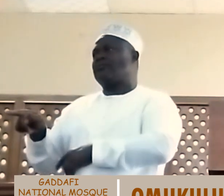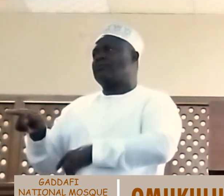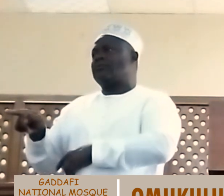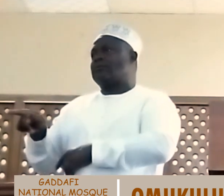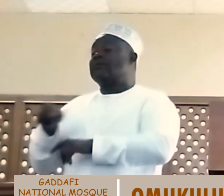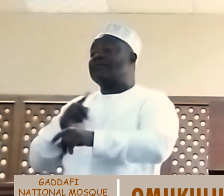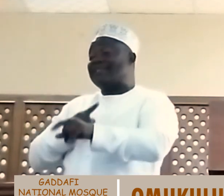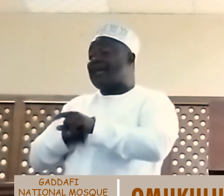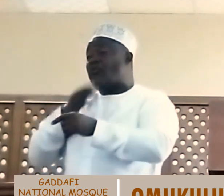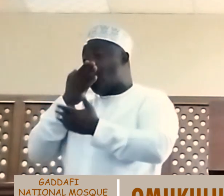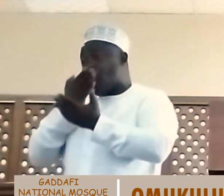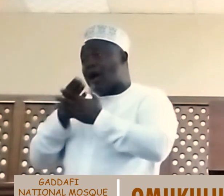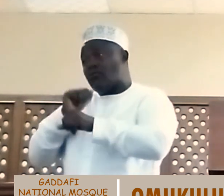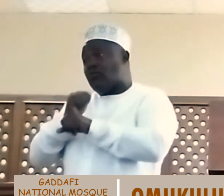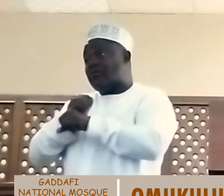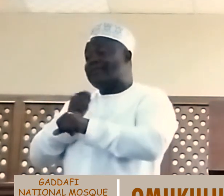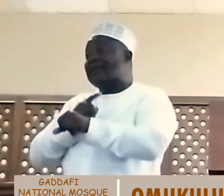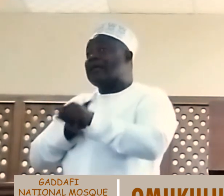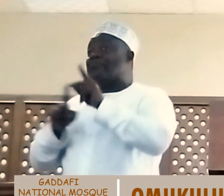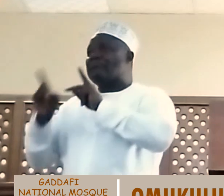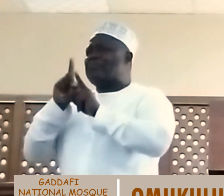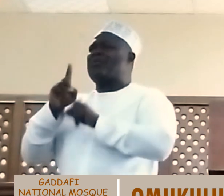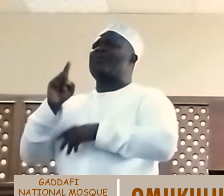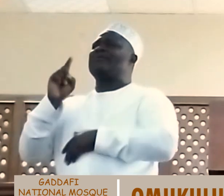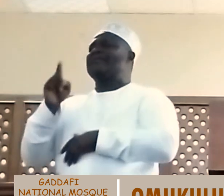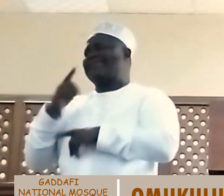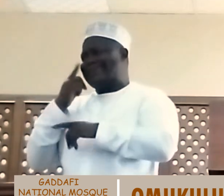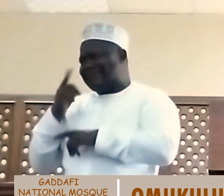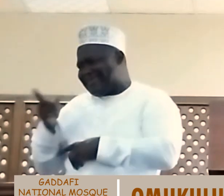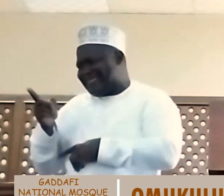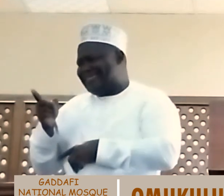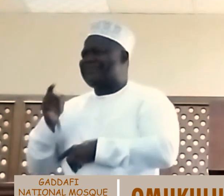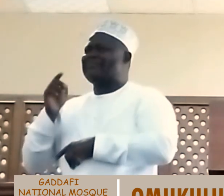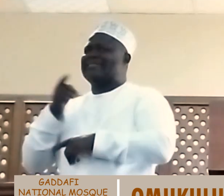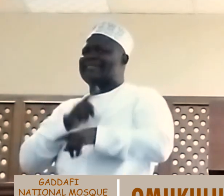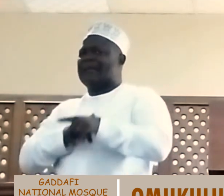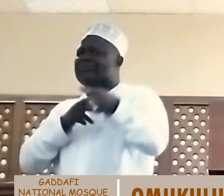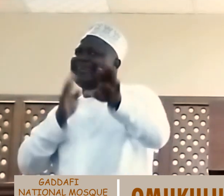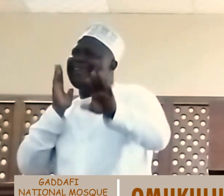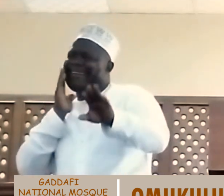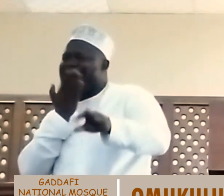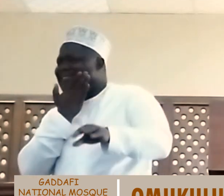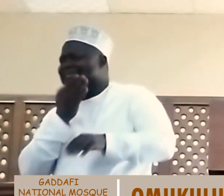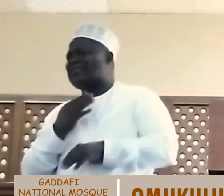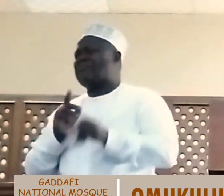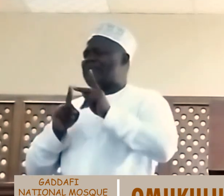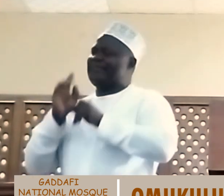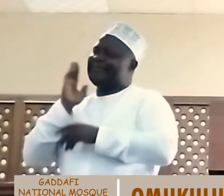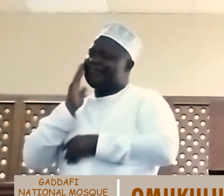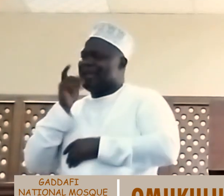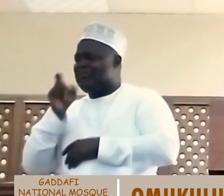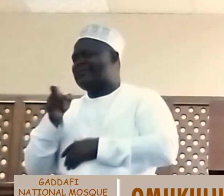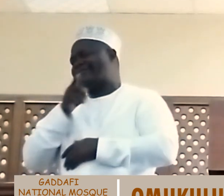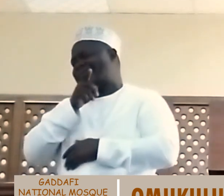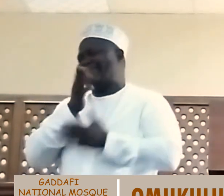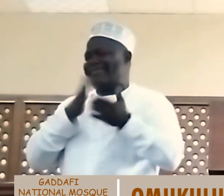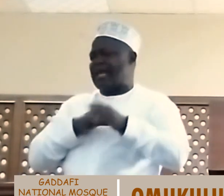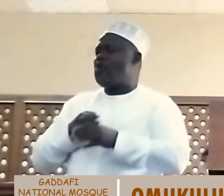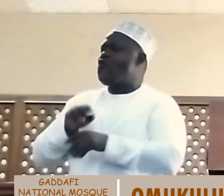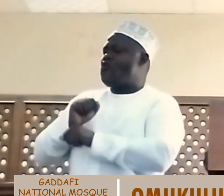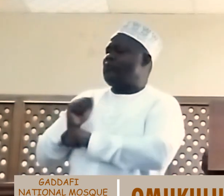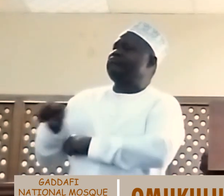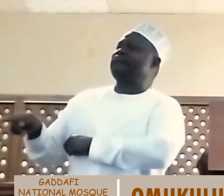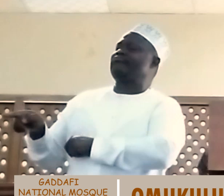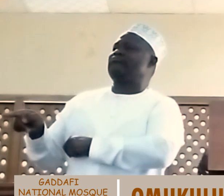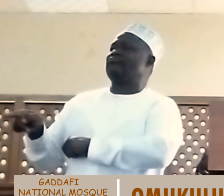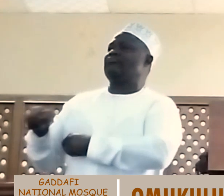yutarahamu alaihi ng'abantu bakusaasirirako ku mukululo ogwo ng'abantu bakusaasirirako ne bagamba